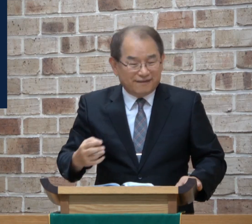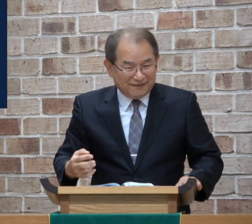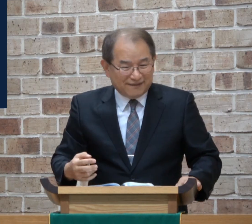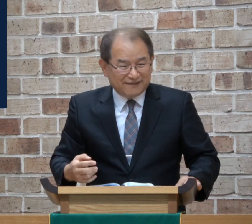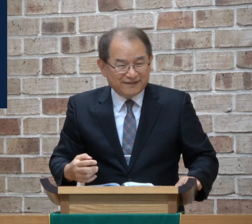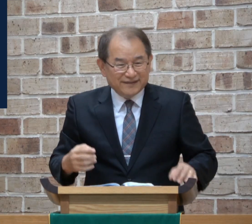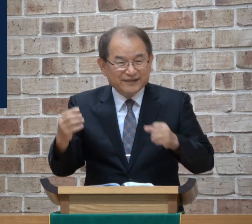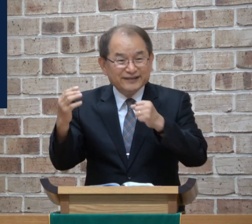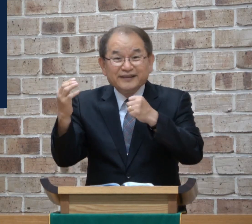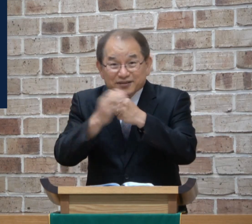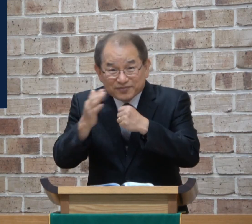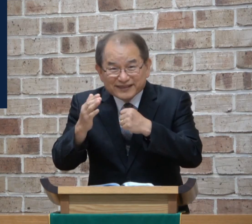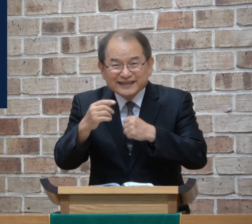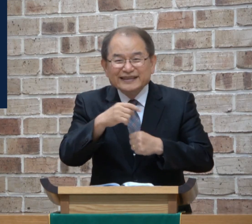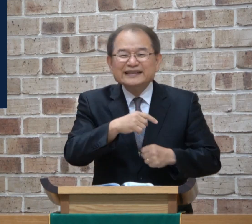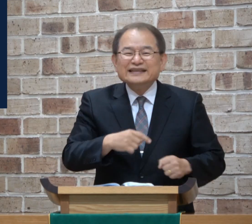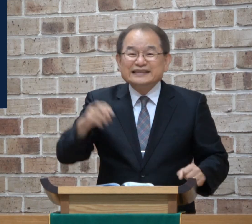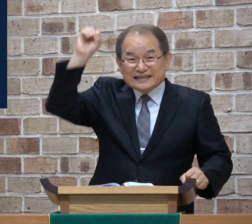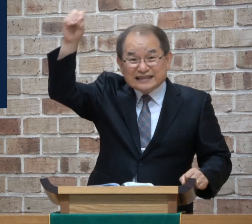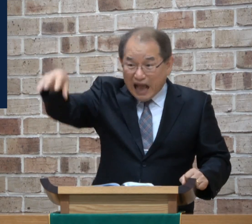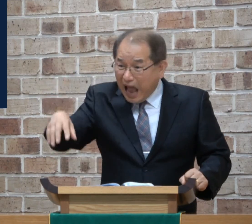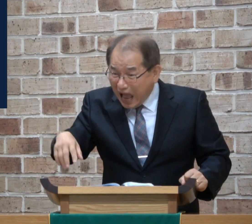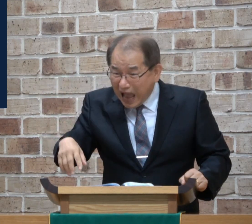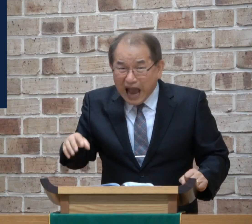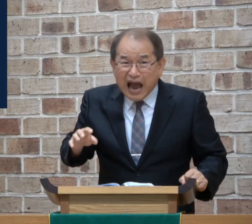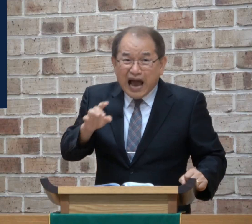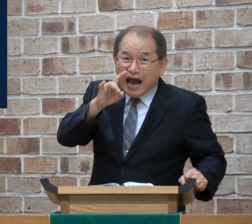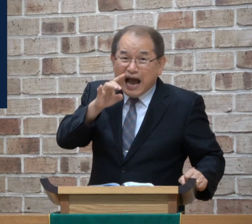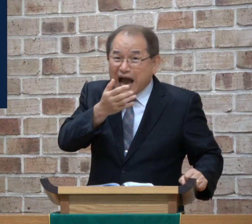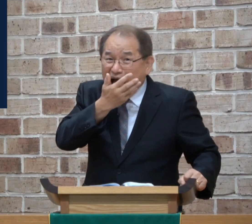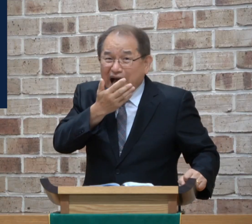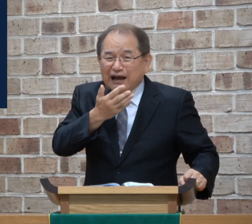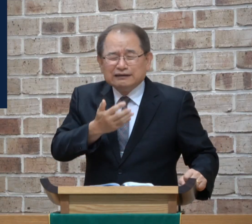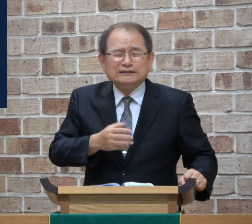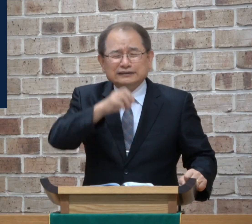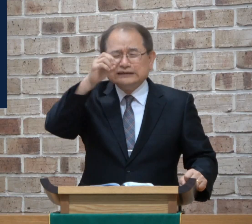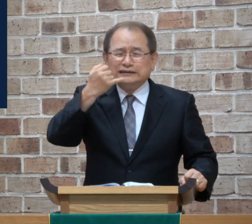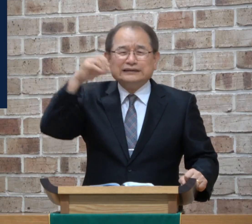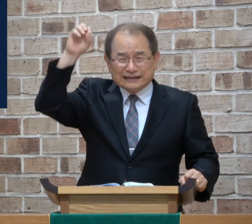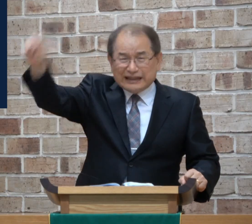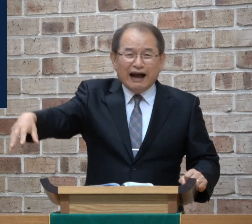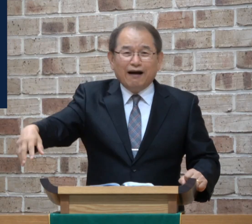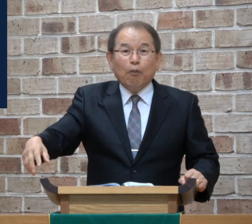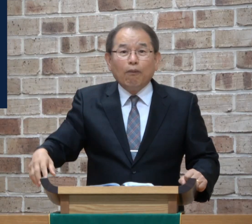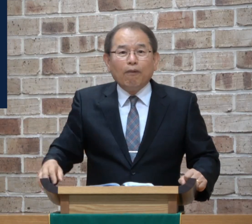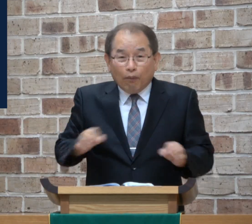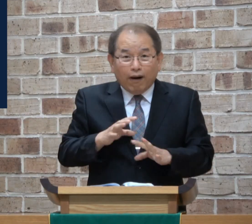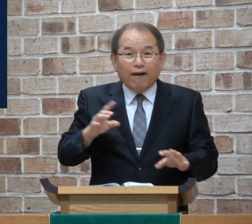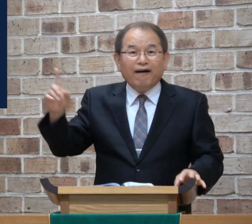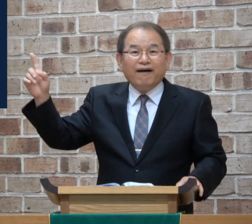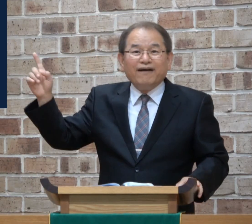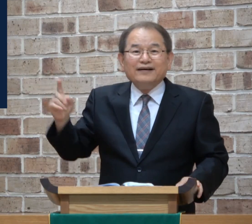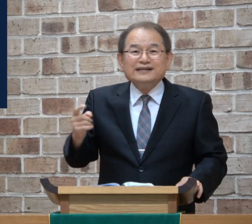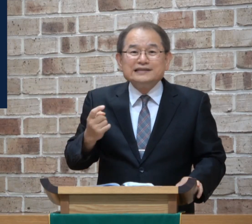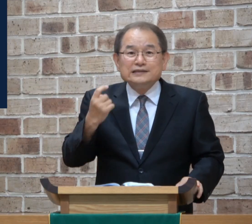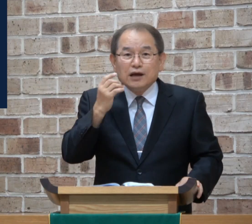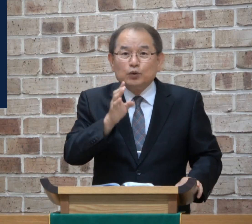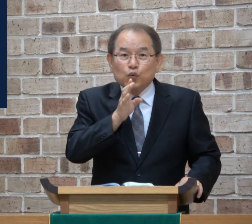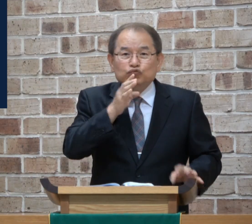가짜는 빛을 발하지 않습니다. 그래서 물에 빠뜨리니까 그 아까운 걸 왜 물에 빠뜨리니라 어떻게 찾으려고 하지만